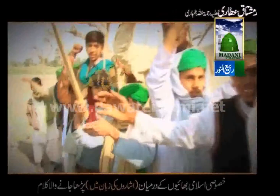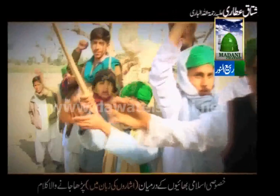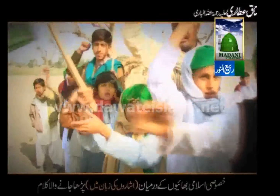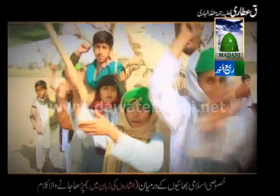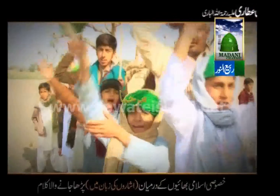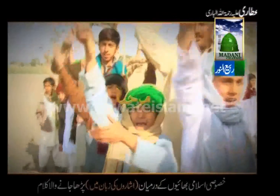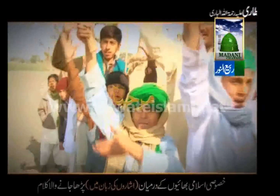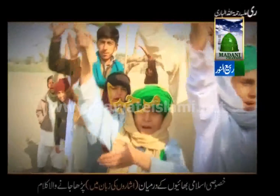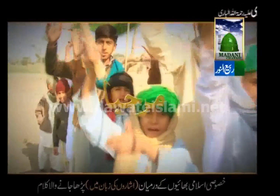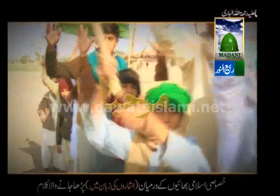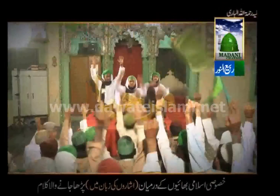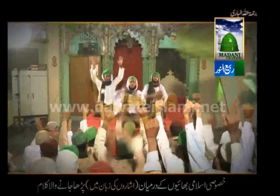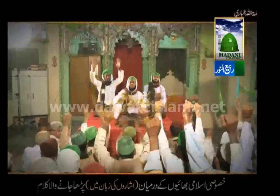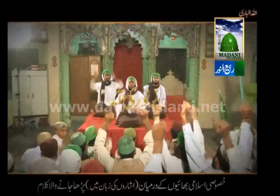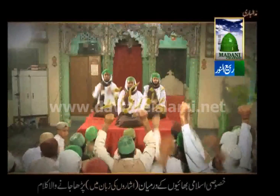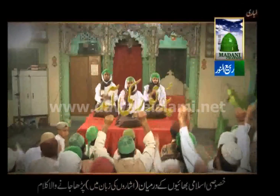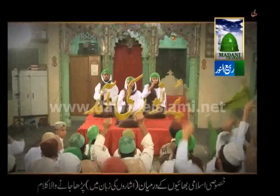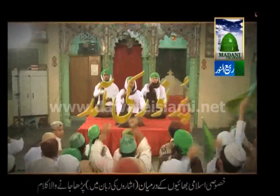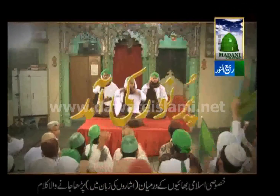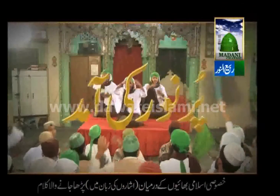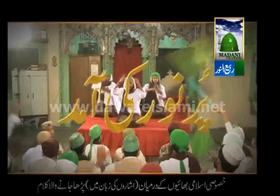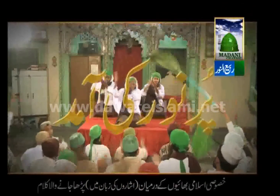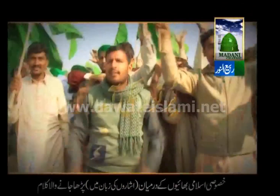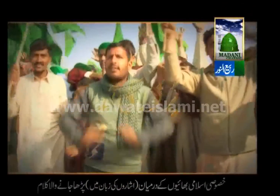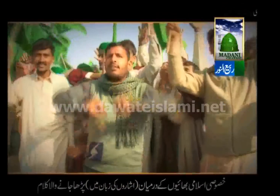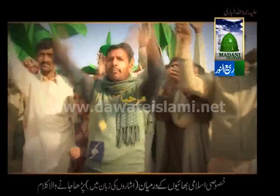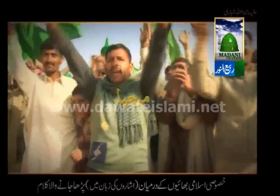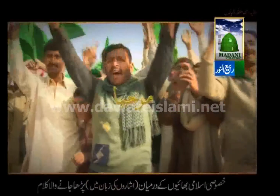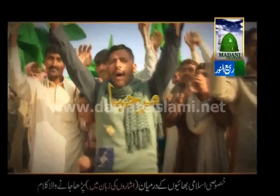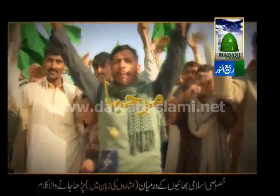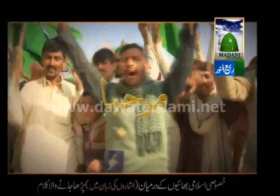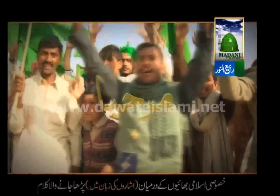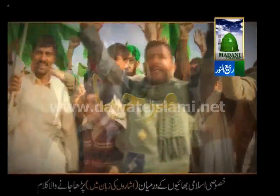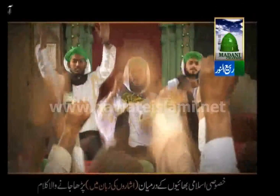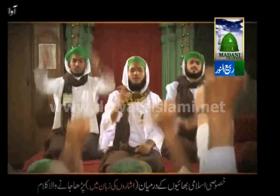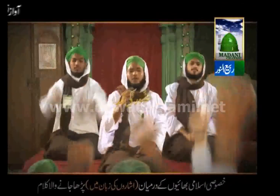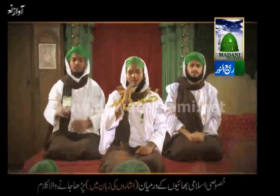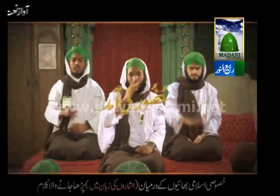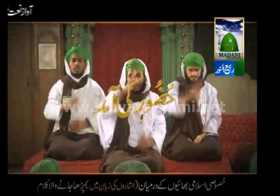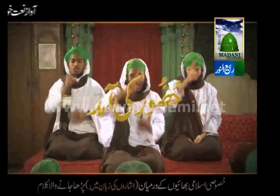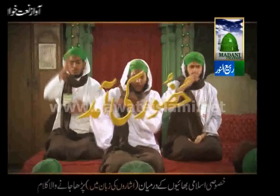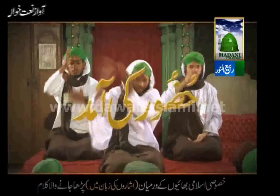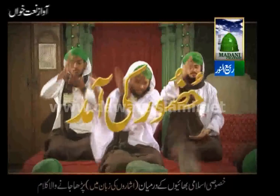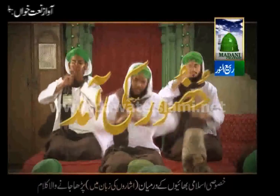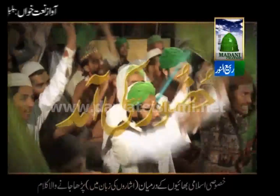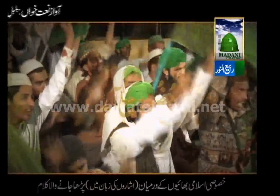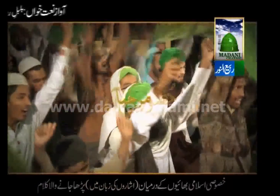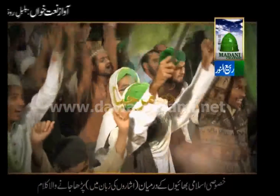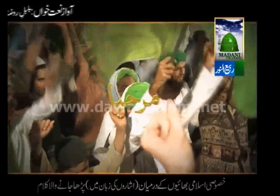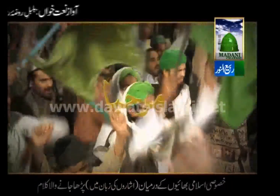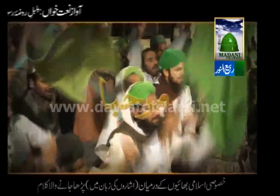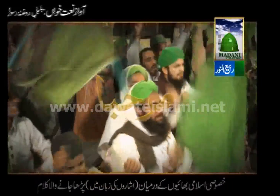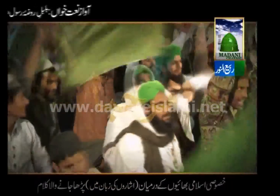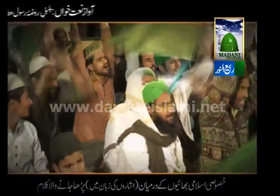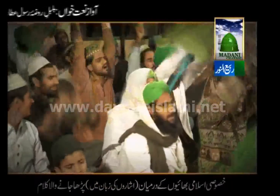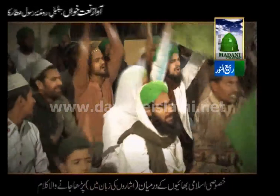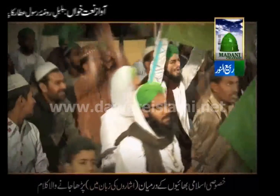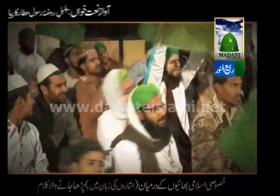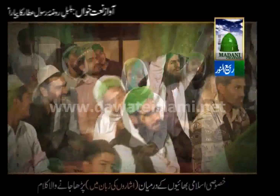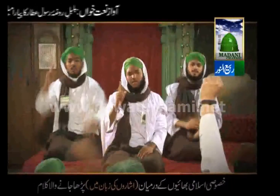آمد مرحبا نور کی آمد مرحبا حضور کی آمد مرحبا